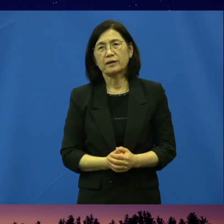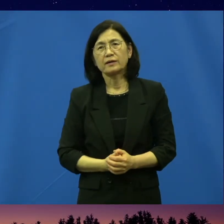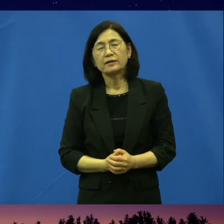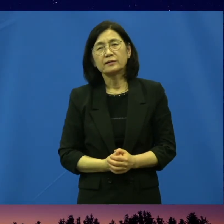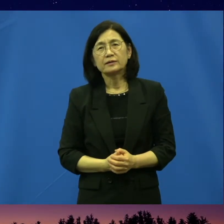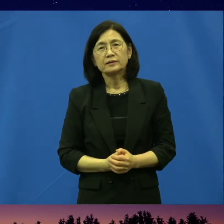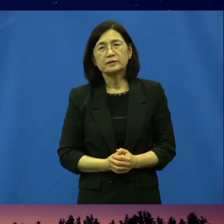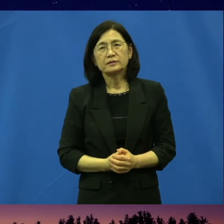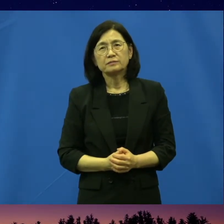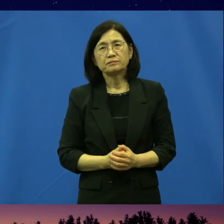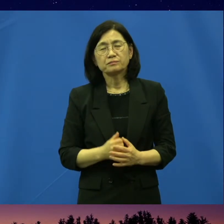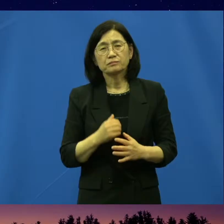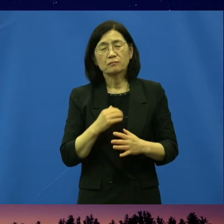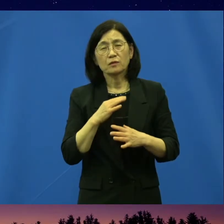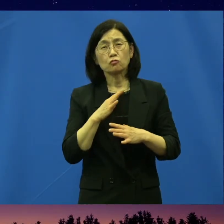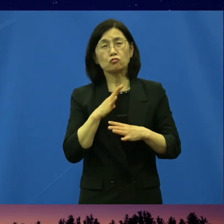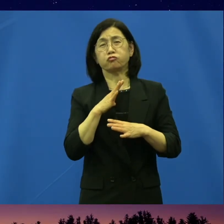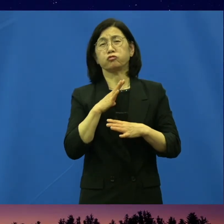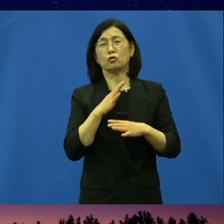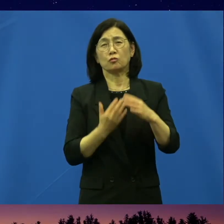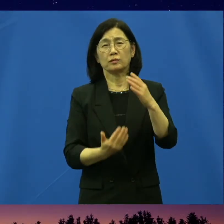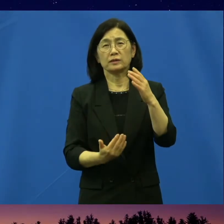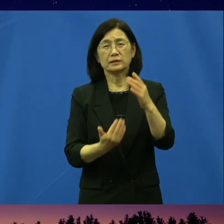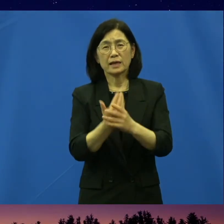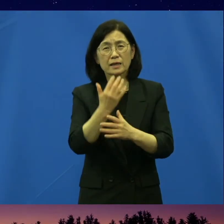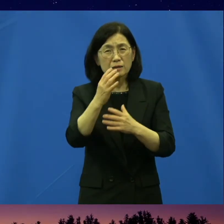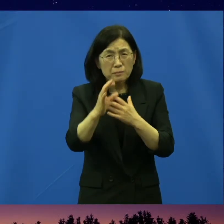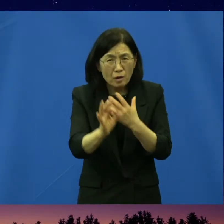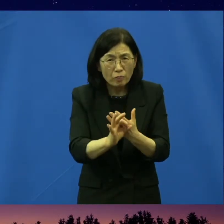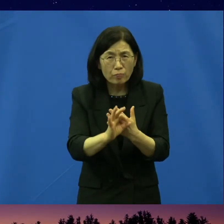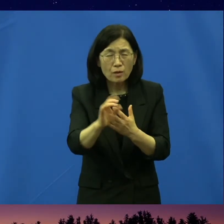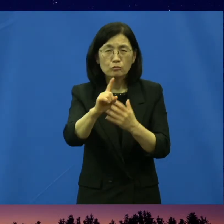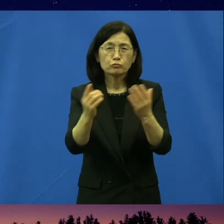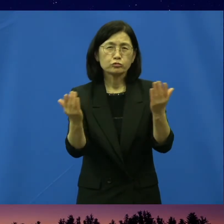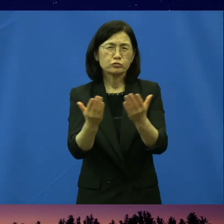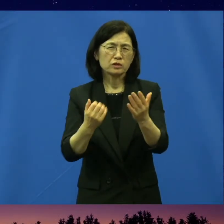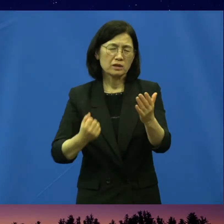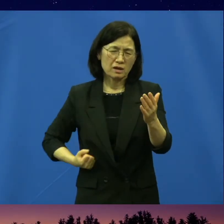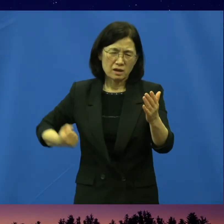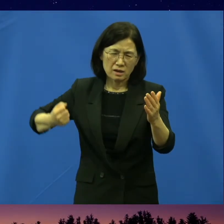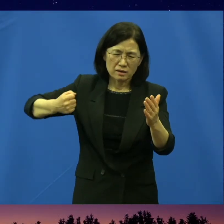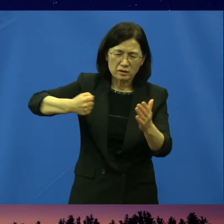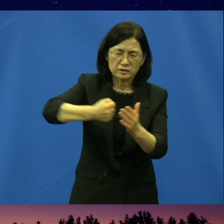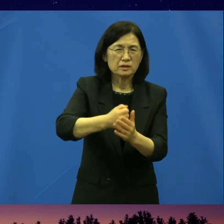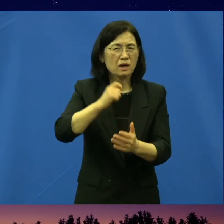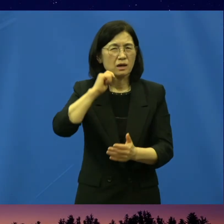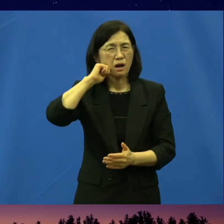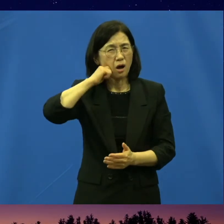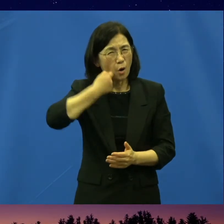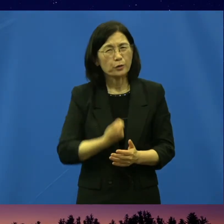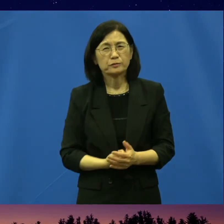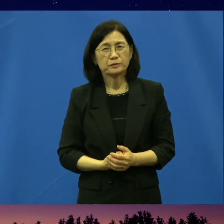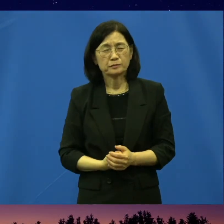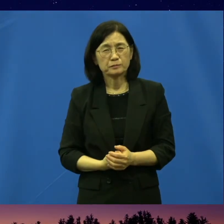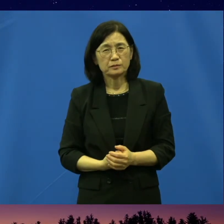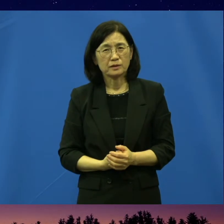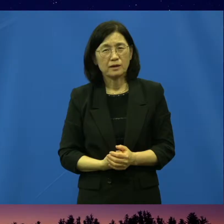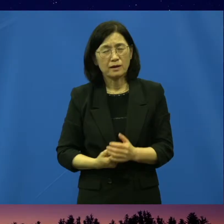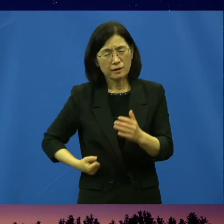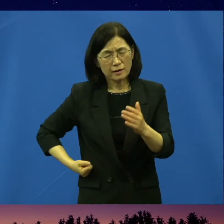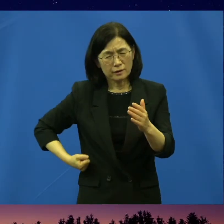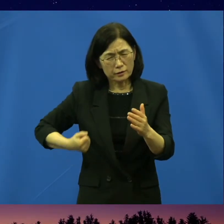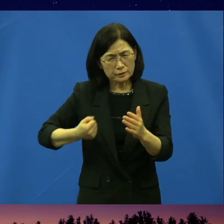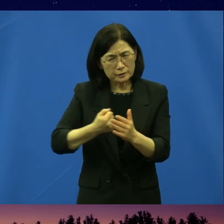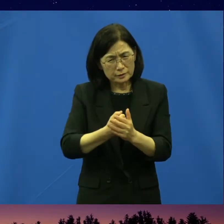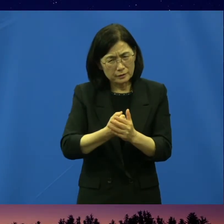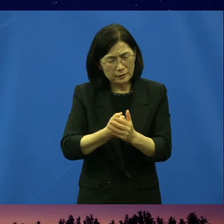여러분 두려움이 있으면 어떻게 해요? 어떤 결정을 할 수가 없어요. 결정 장애가 생기는 거죠. 결정을 하려면 두려움이